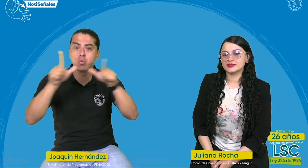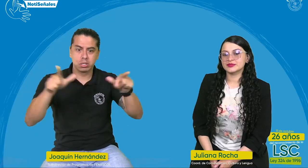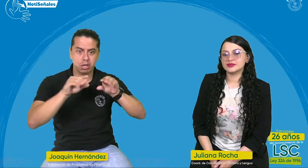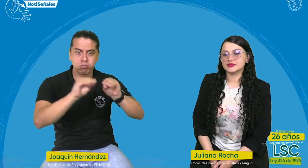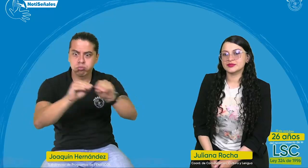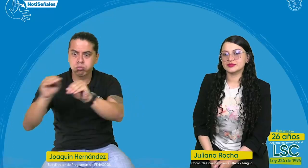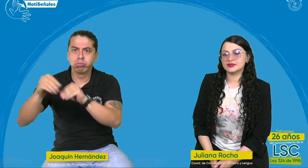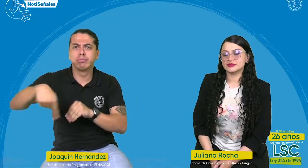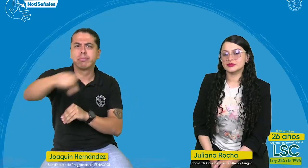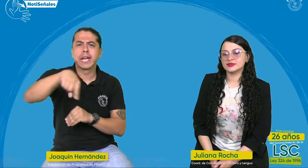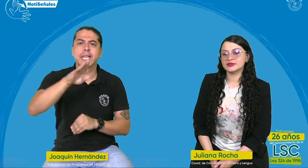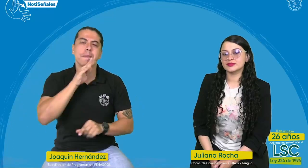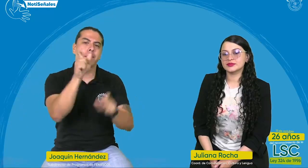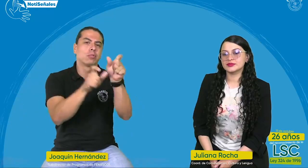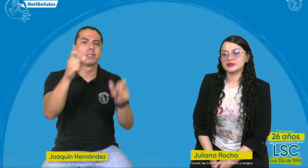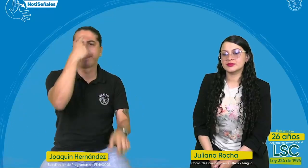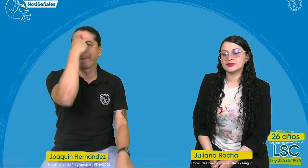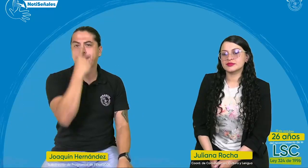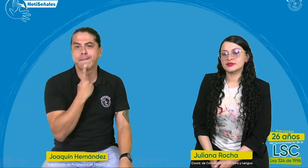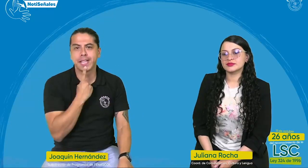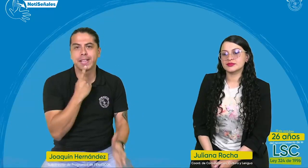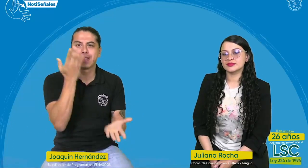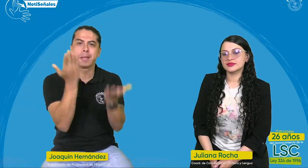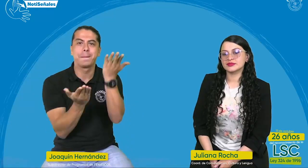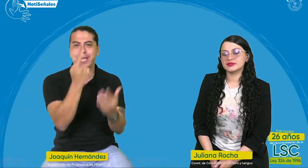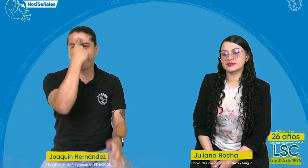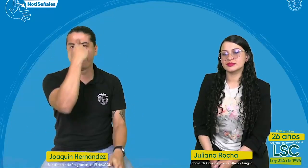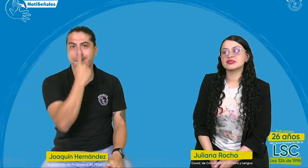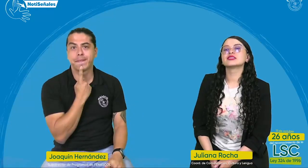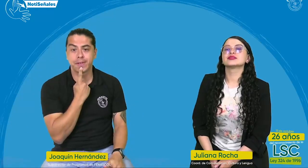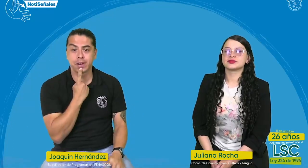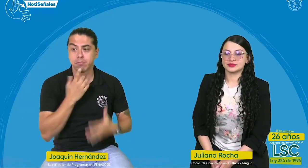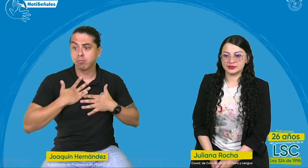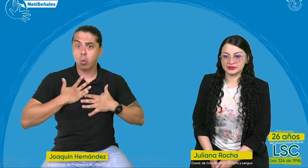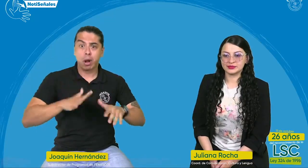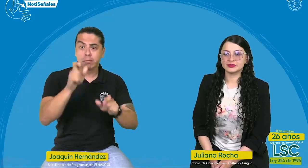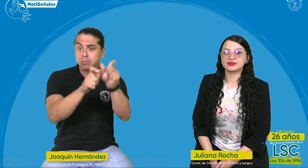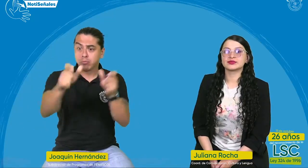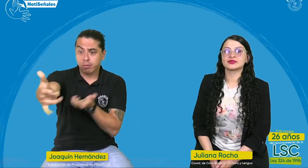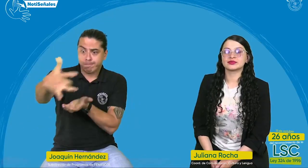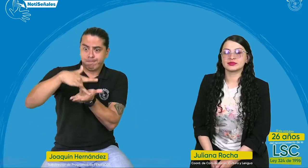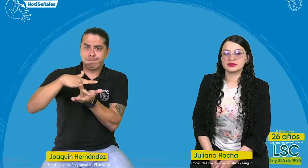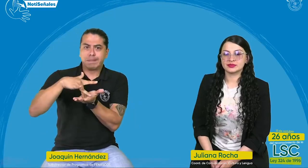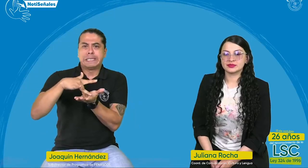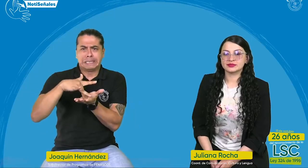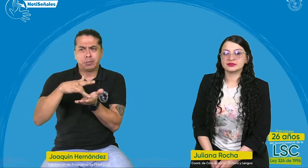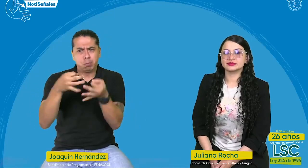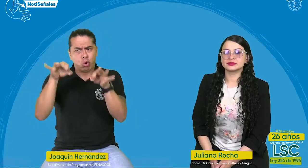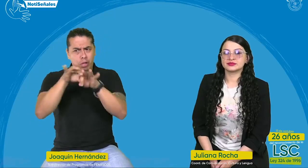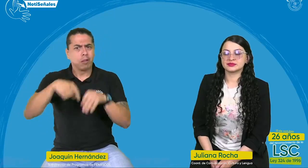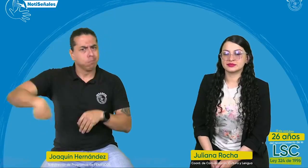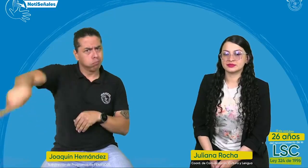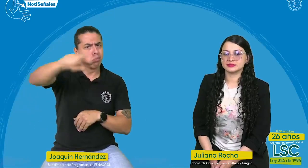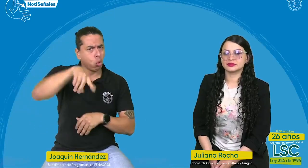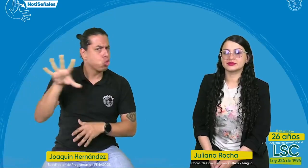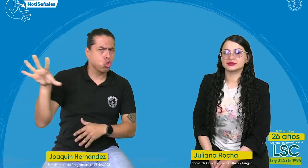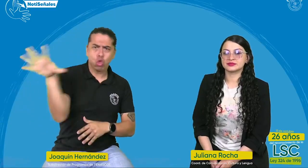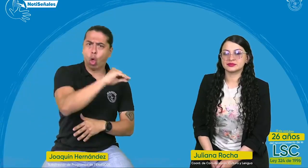este proyecto se busca enseñar de la planeación lingüística a personas con un perfil